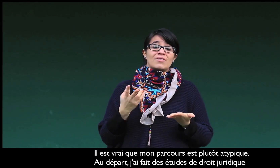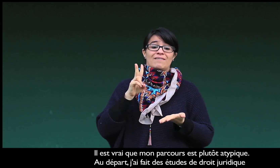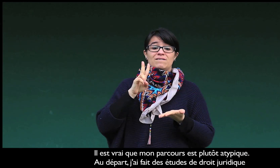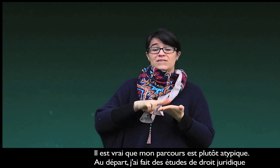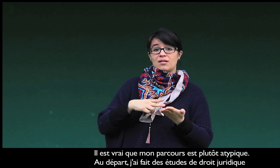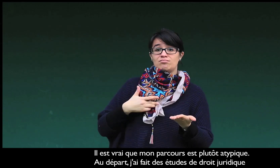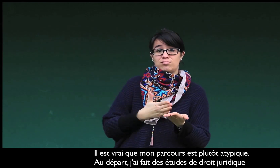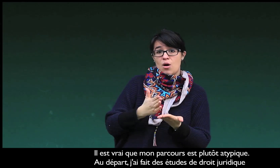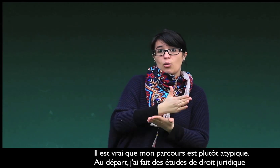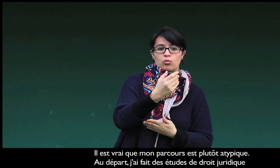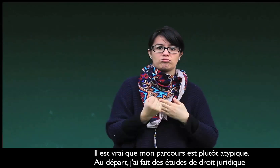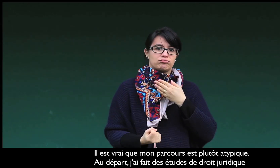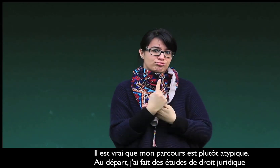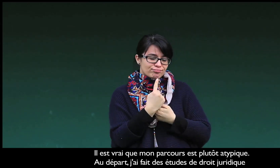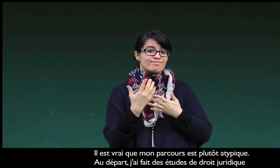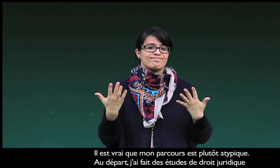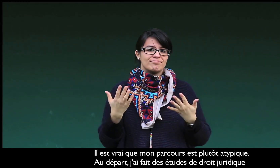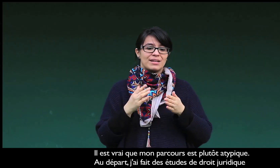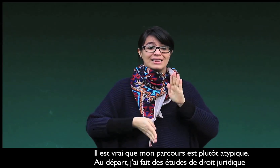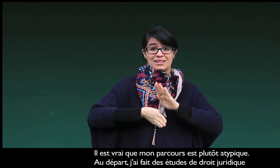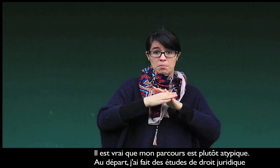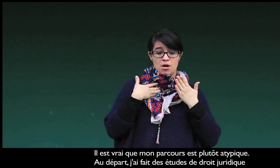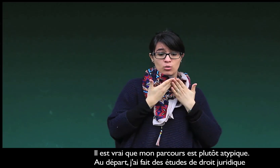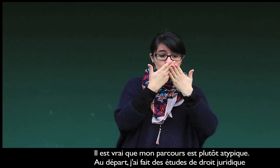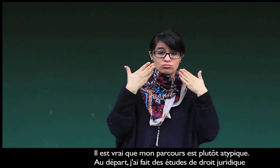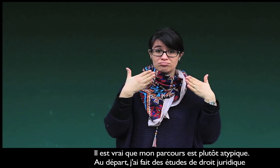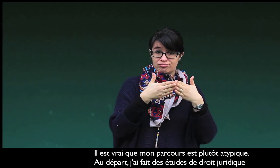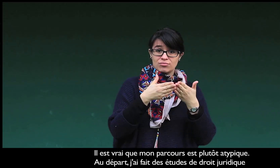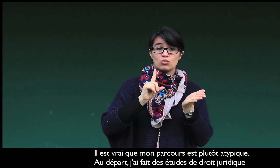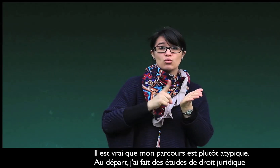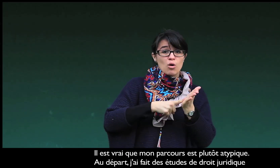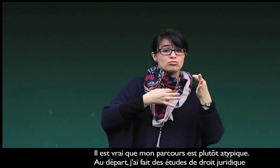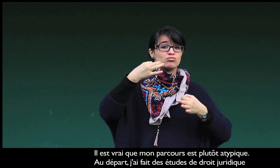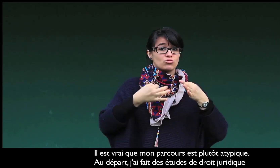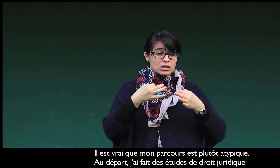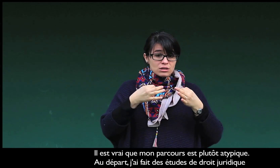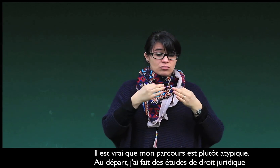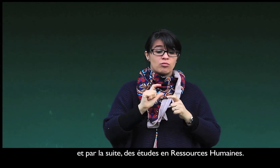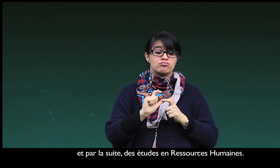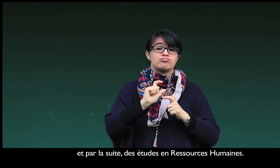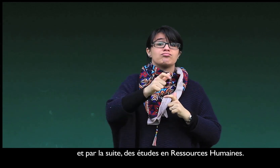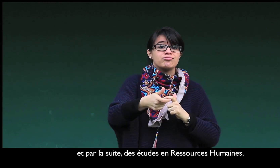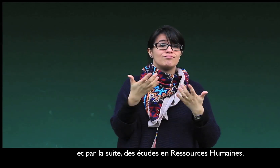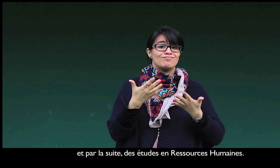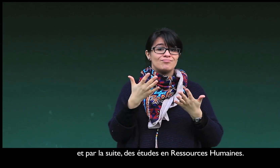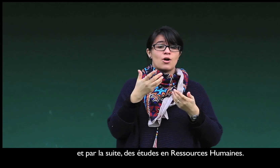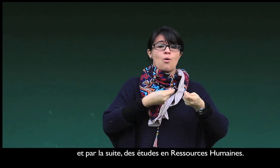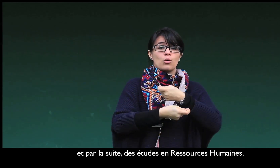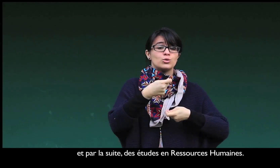Il est vrai que mon parcours est plutôt atypique. Au départ, j'ai fait des études de droit juridique et par la suite, des études en